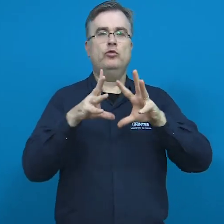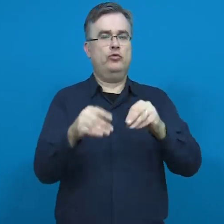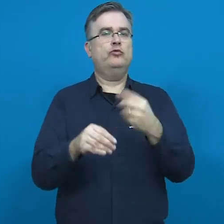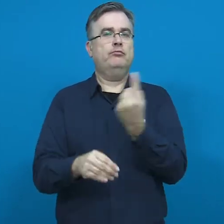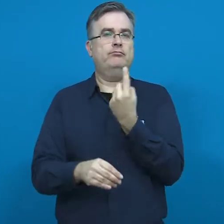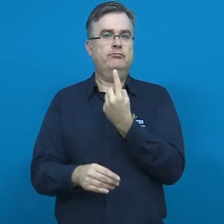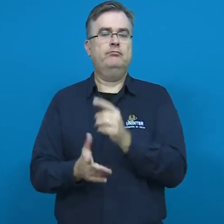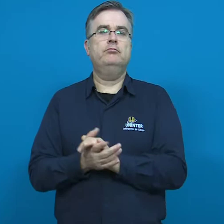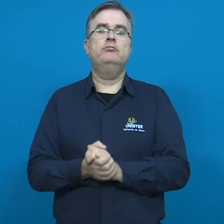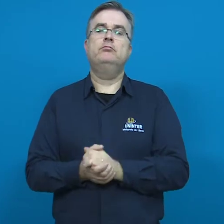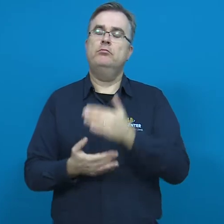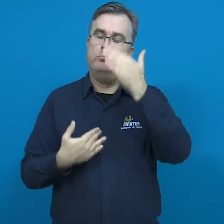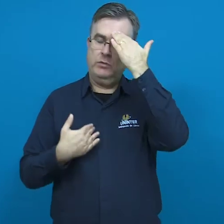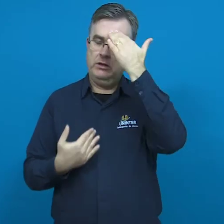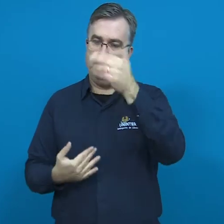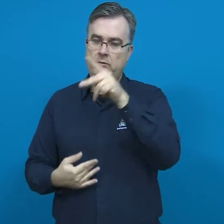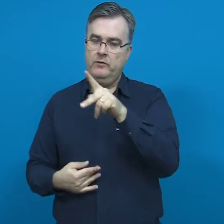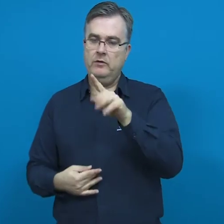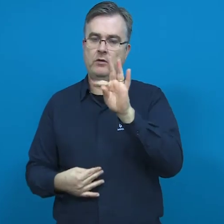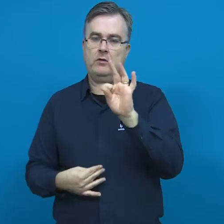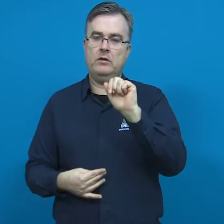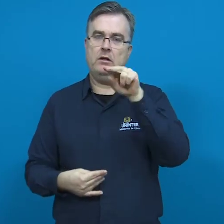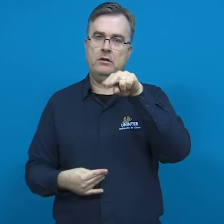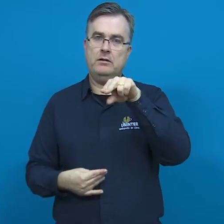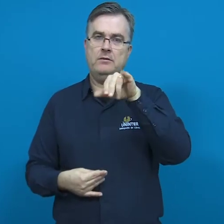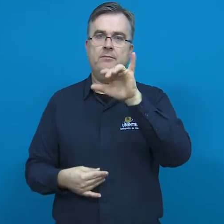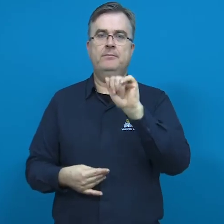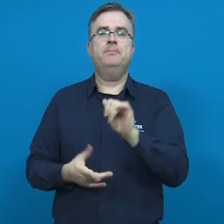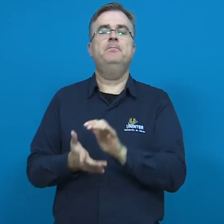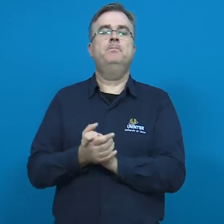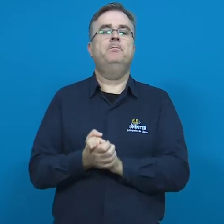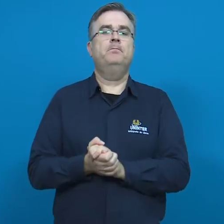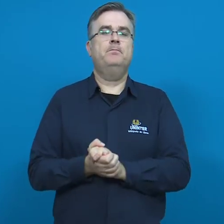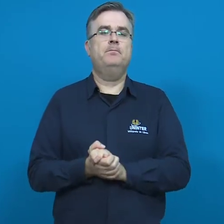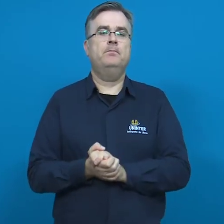recado. Muito obrigado, professora Tânia. Então, vamos lá.